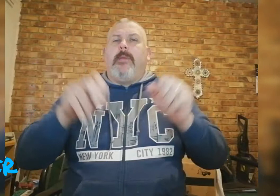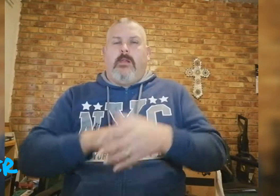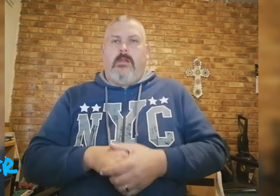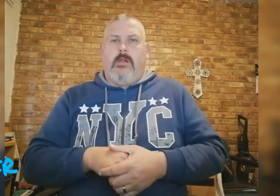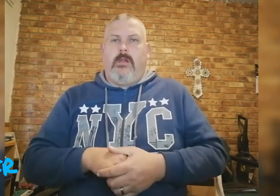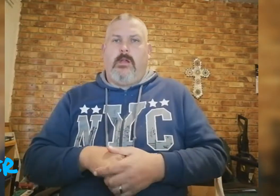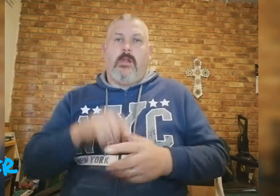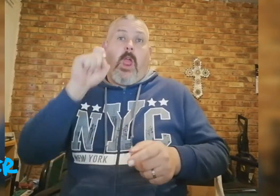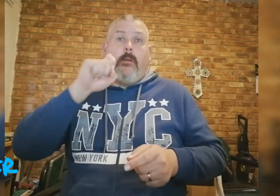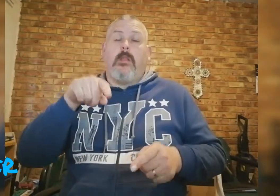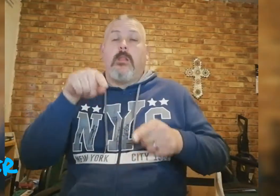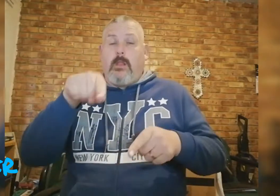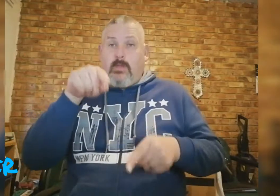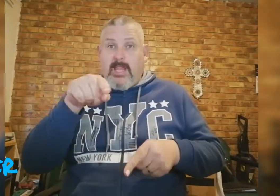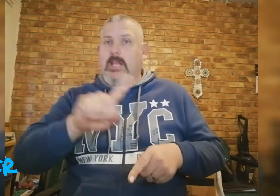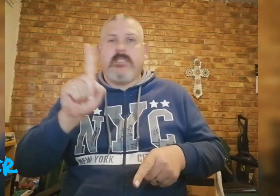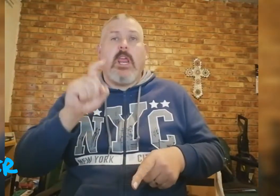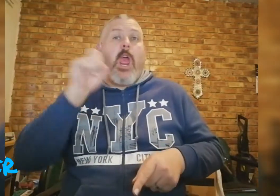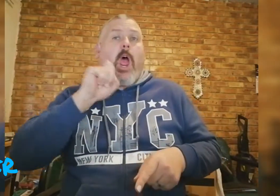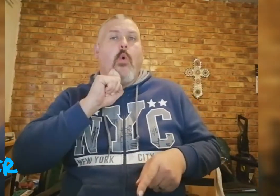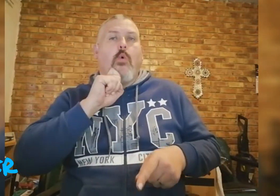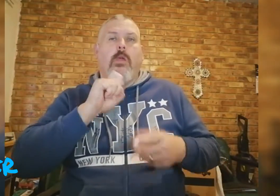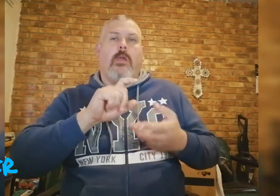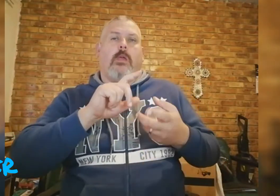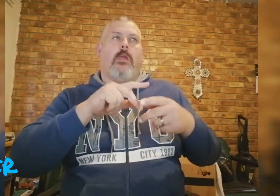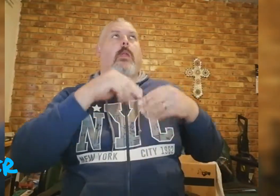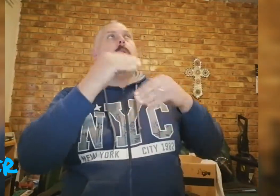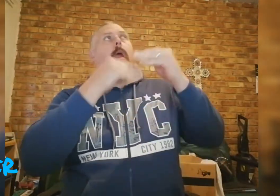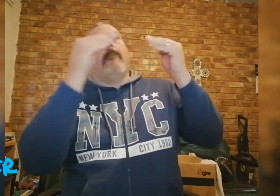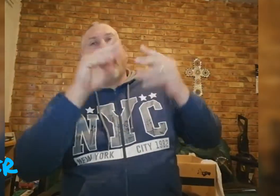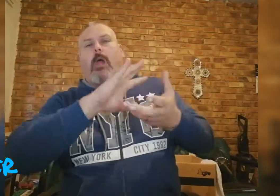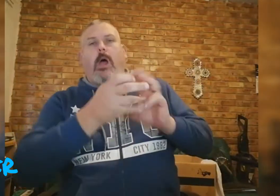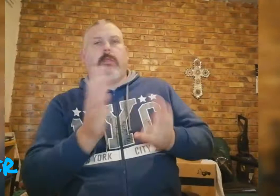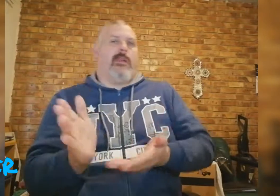Bijvoorbeeld, nou dit is nie ou hemel aarde.